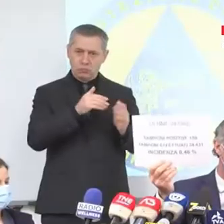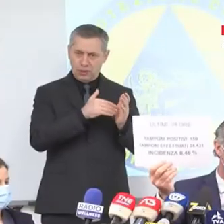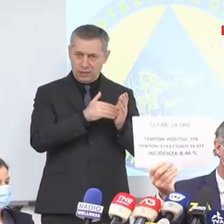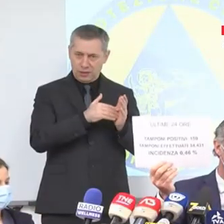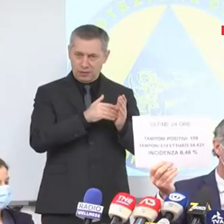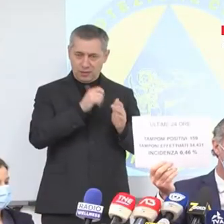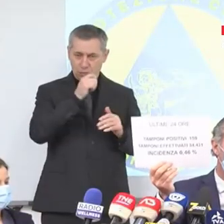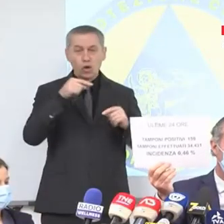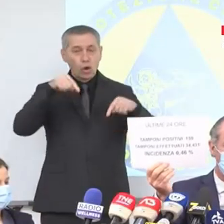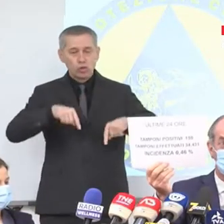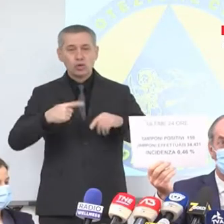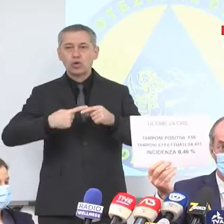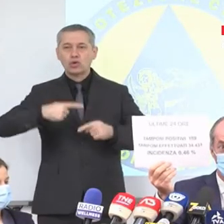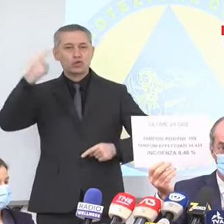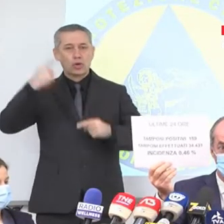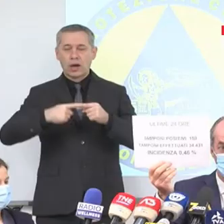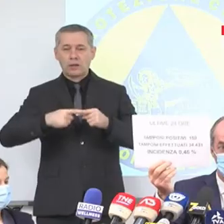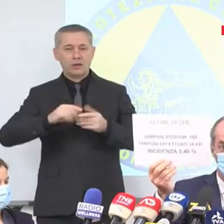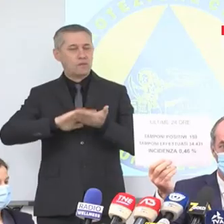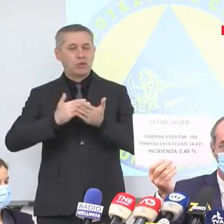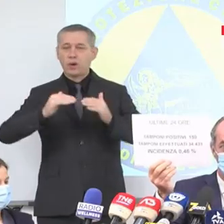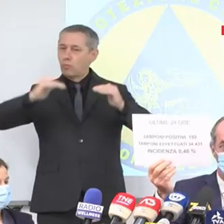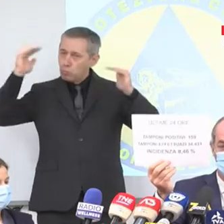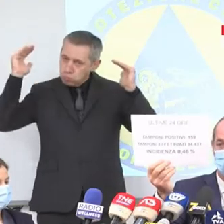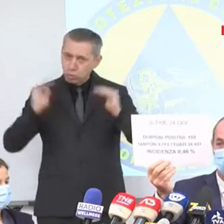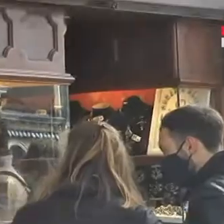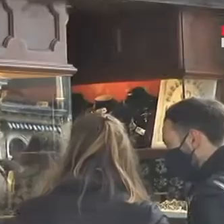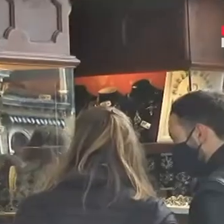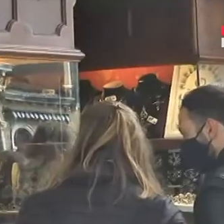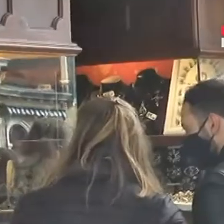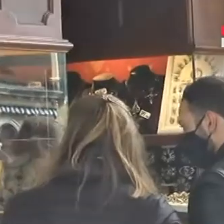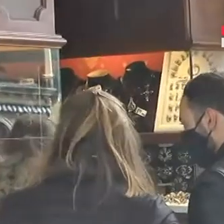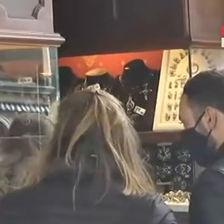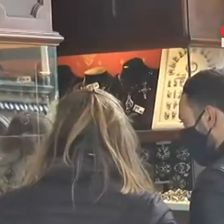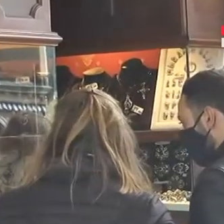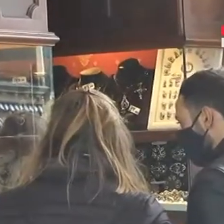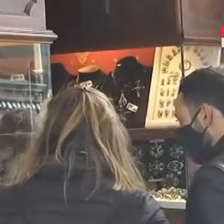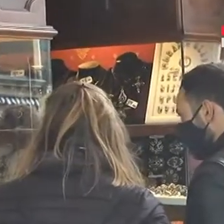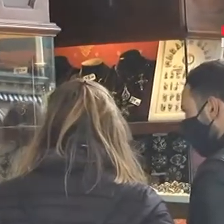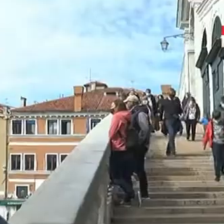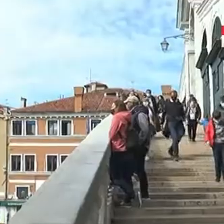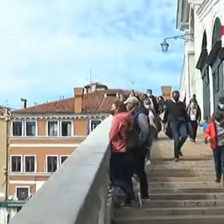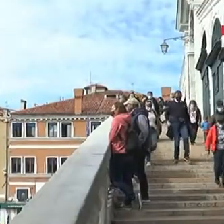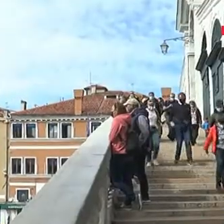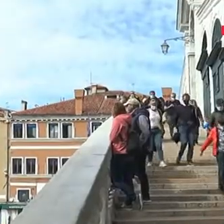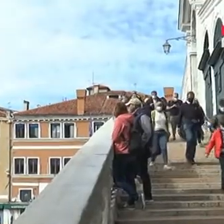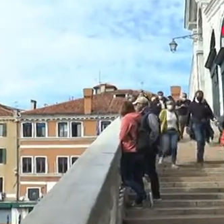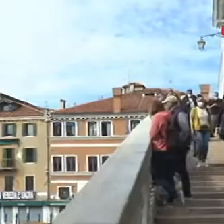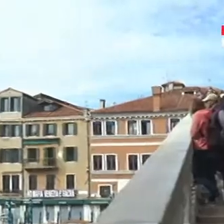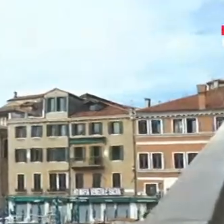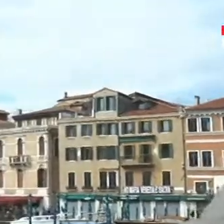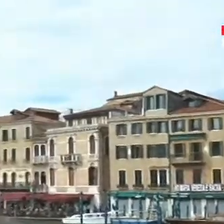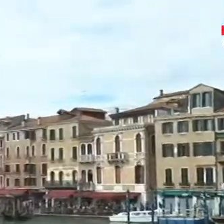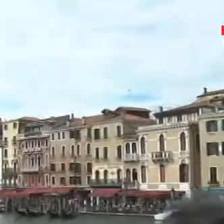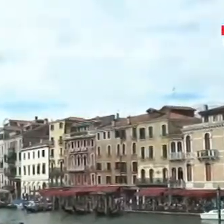la giornata con il valore più basso della storia. Ancora aperta la partita sui turisti che potrebbero ricevere il